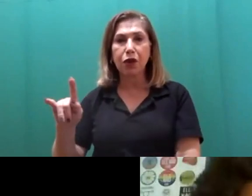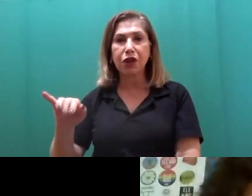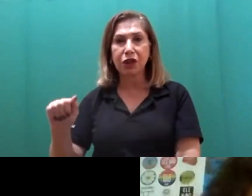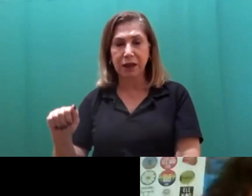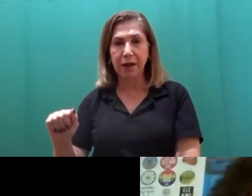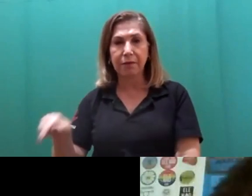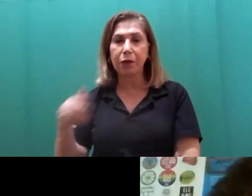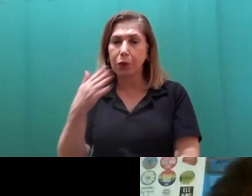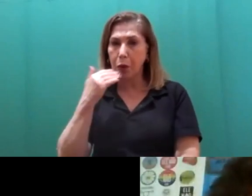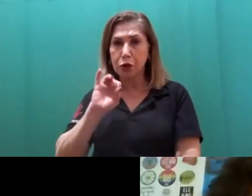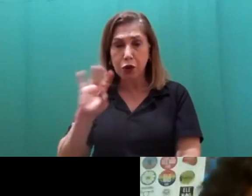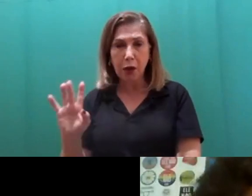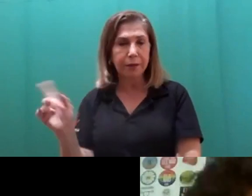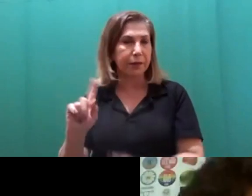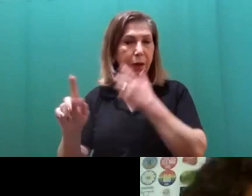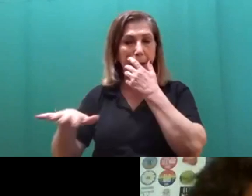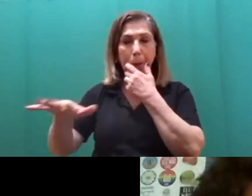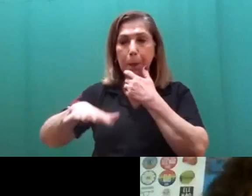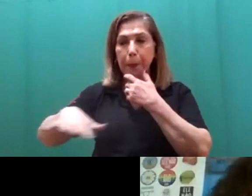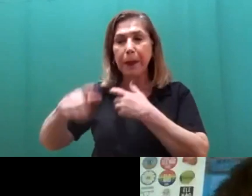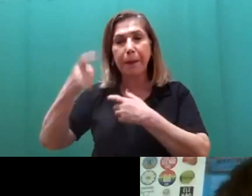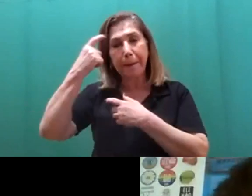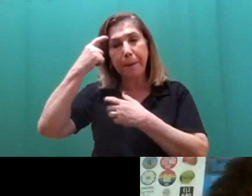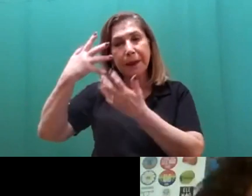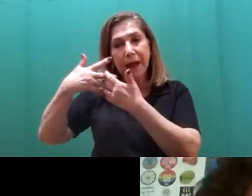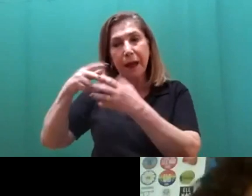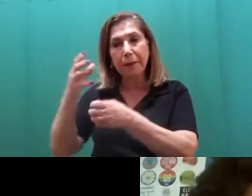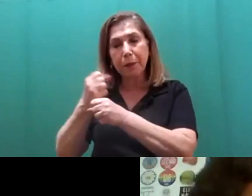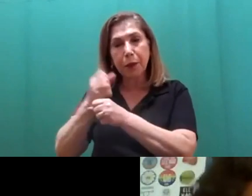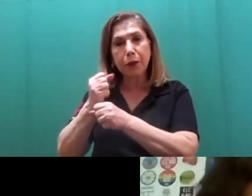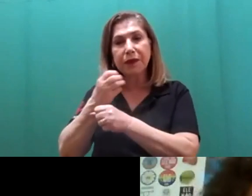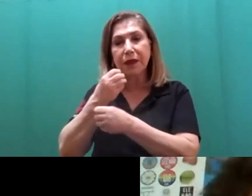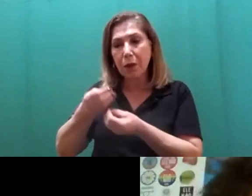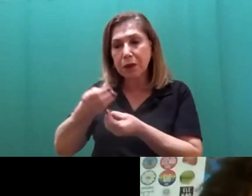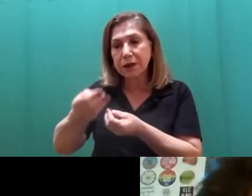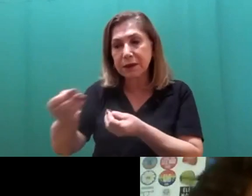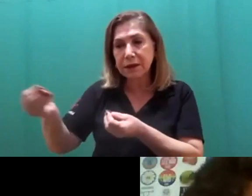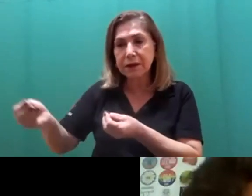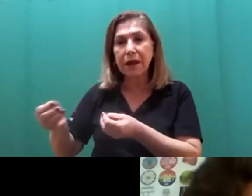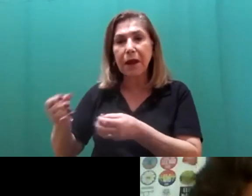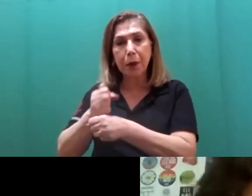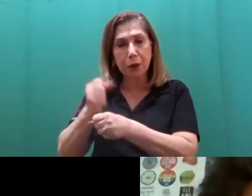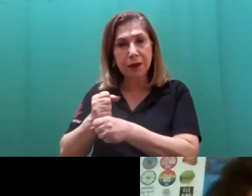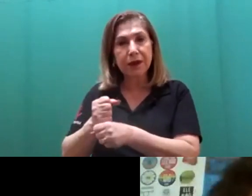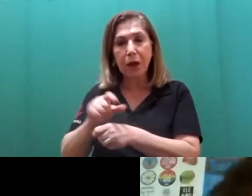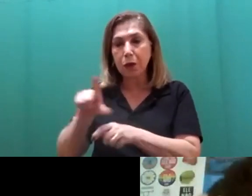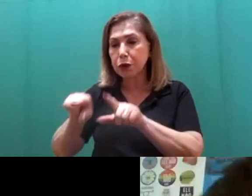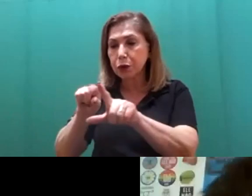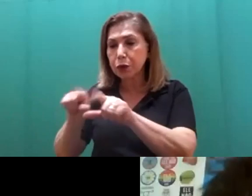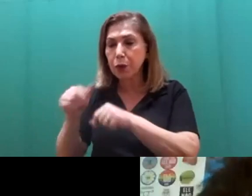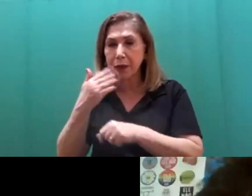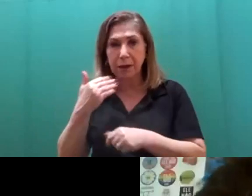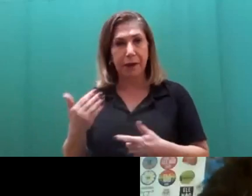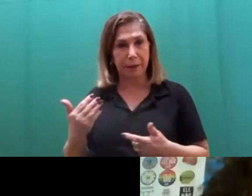consomem, mas porque é um espaço de pensar a produção de alimento, de distribuir, de produzir alimento, de escolher alimento.